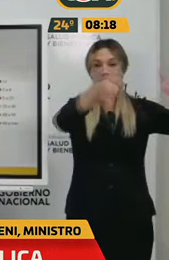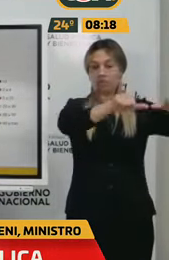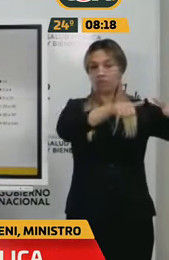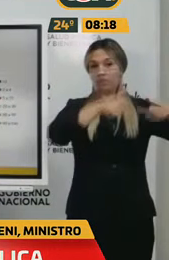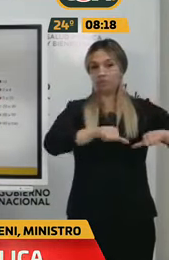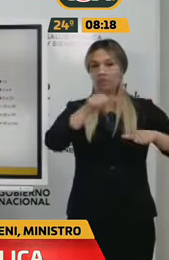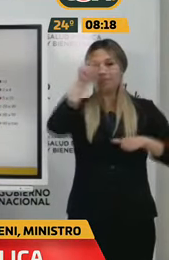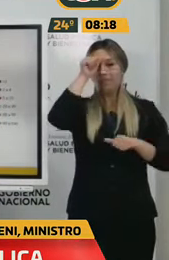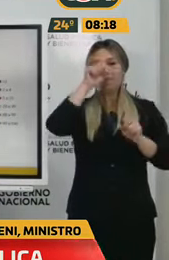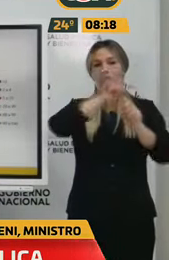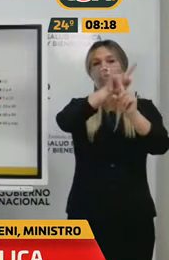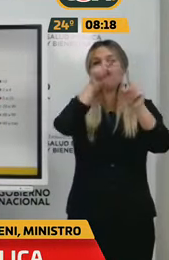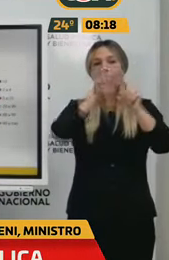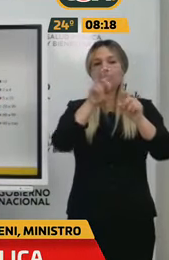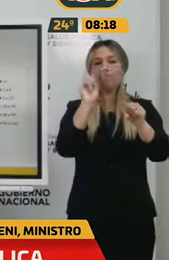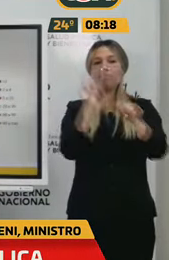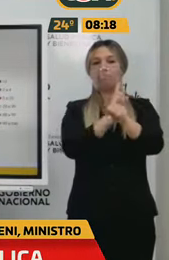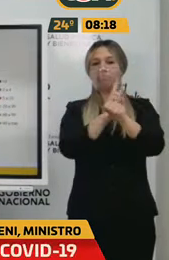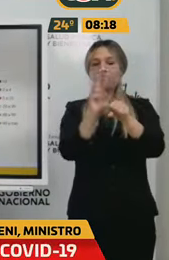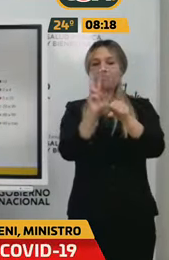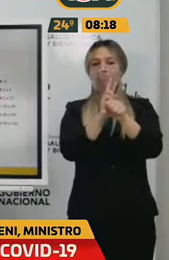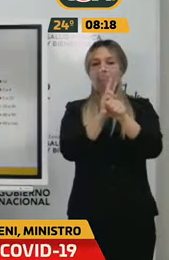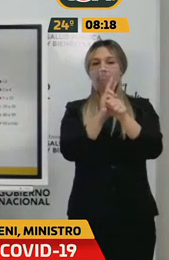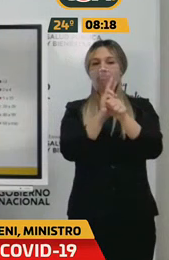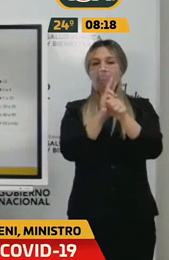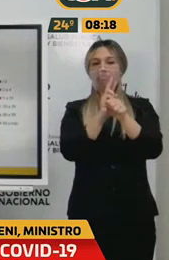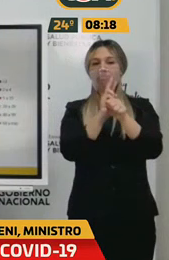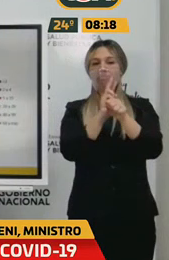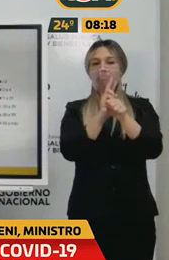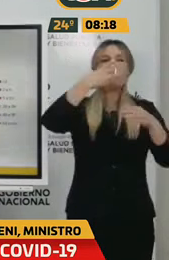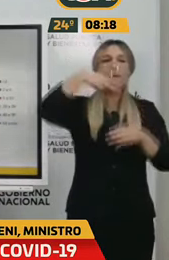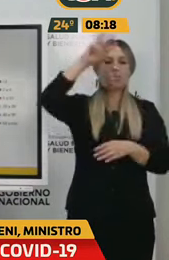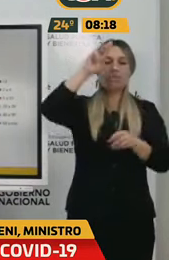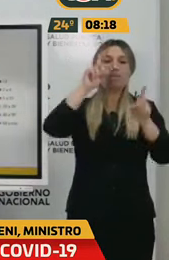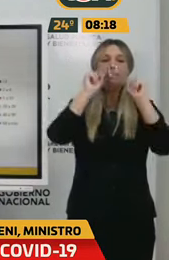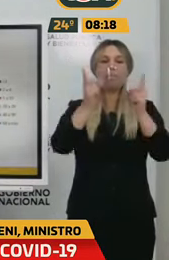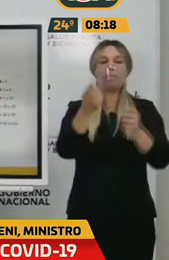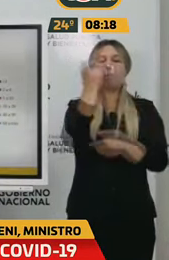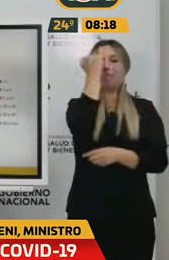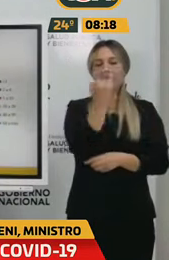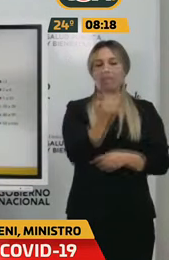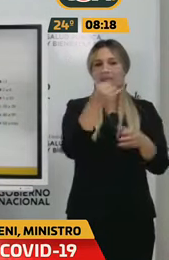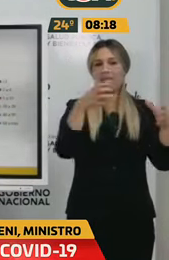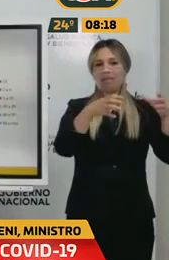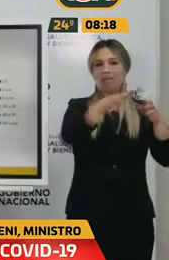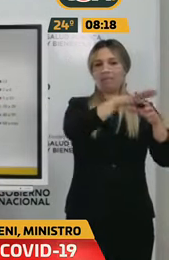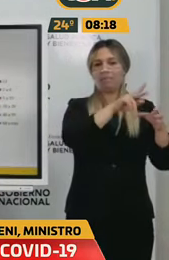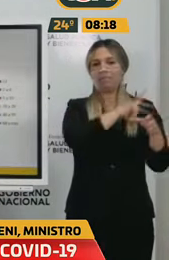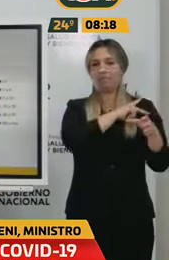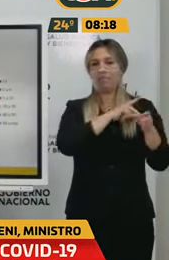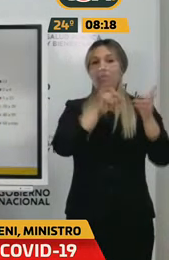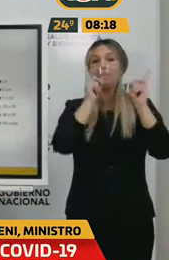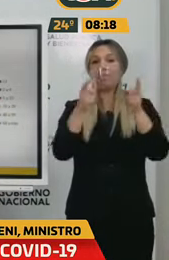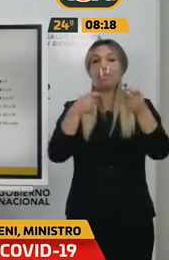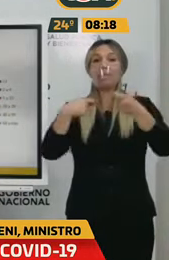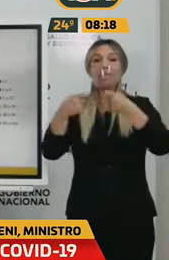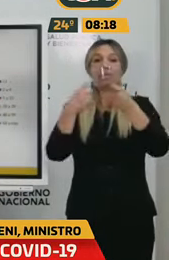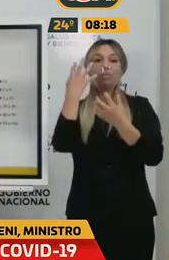el propósito de proteger a la población en general y a los vulnerables, y sobre todo los esfuerzos de reactivación económica.